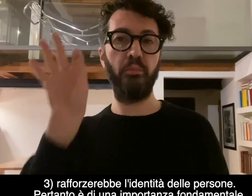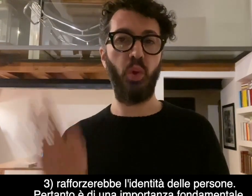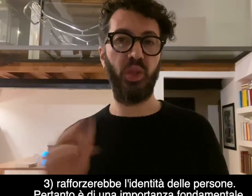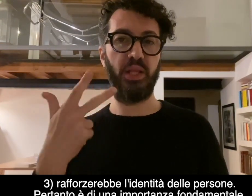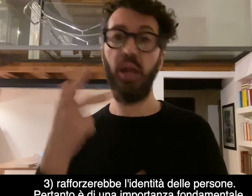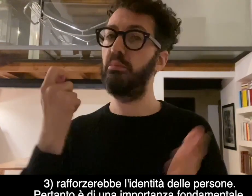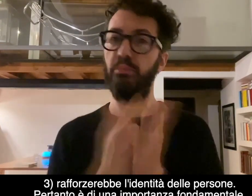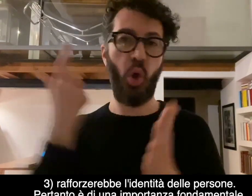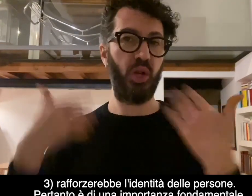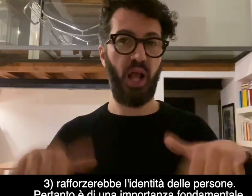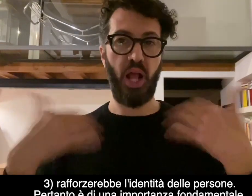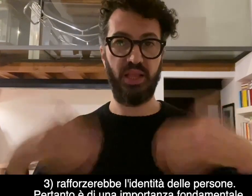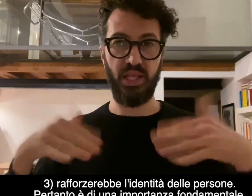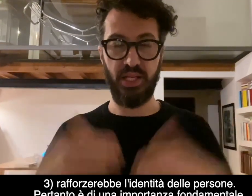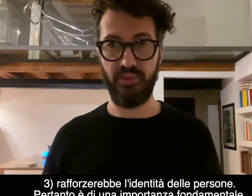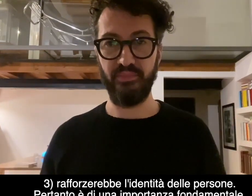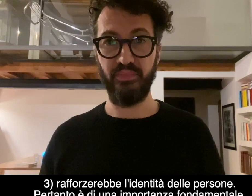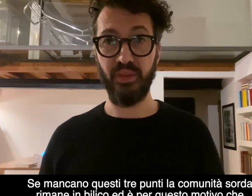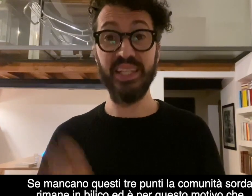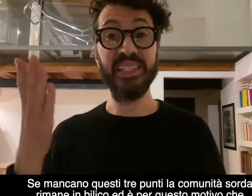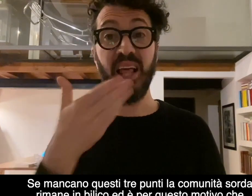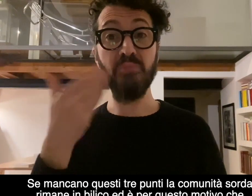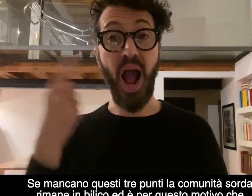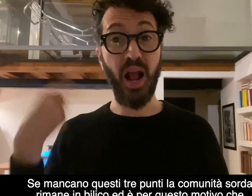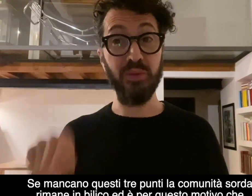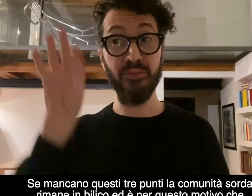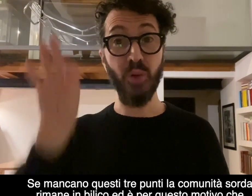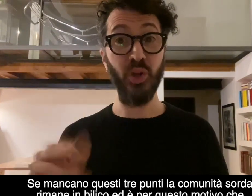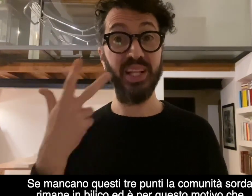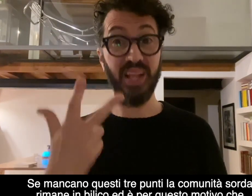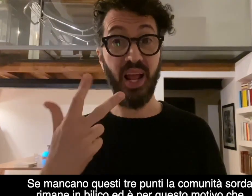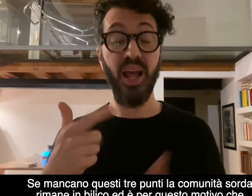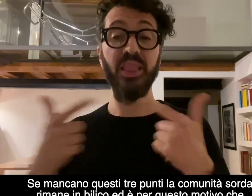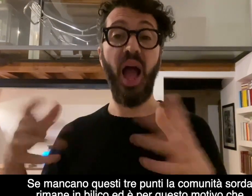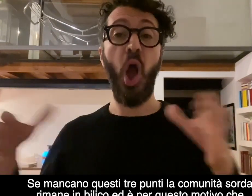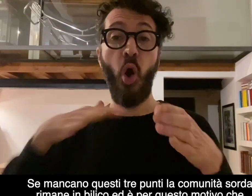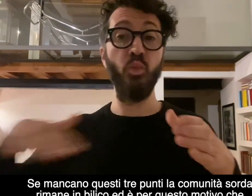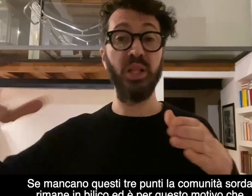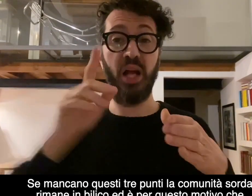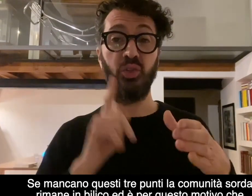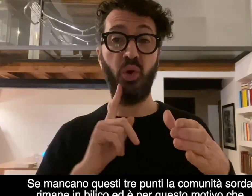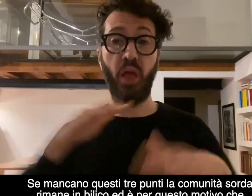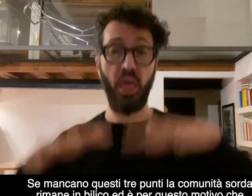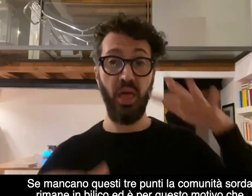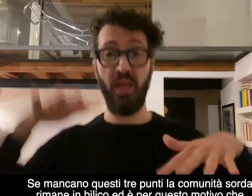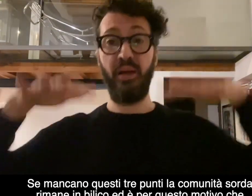pertanto è di un'importanza fondamentale se mancano questi tre punti la comunità sorda ma rimane in